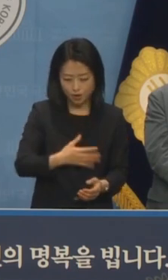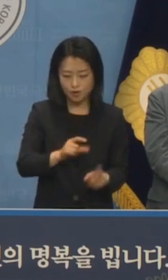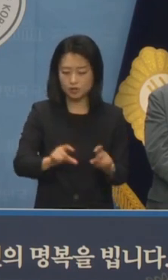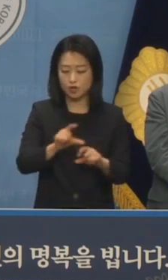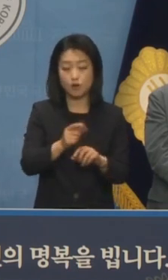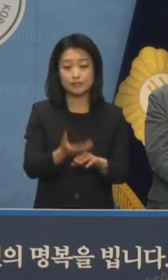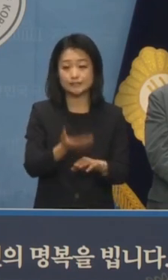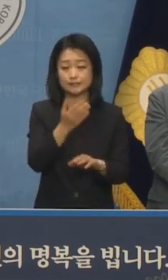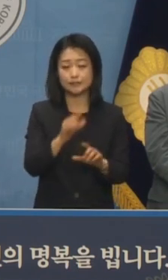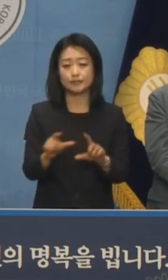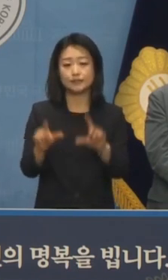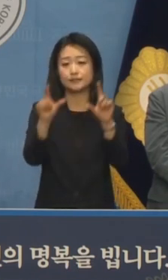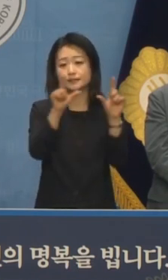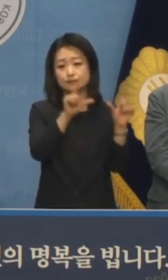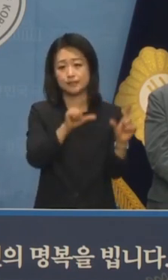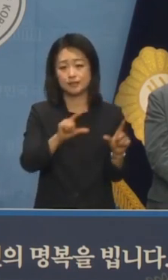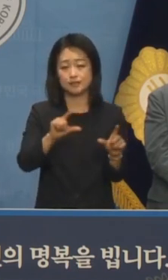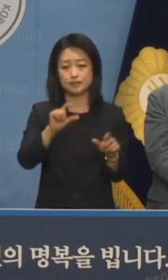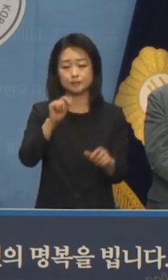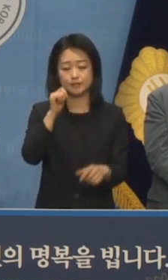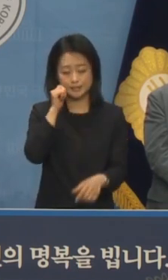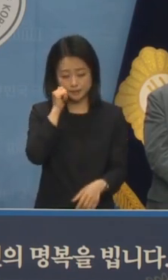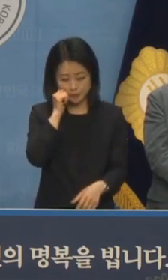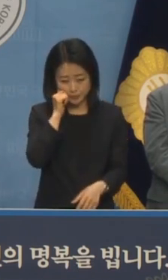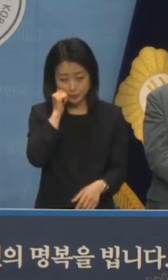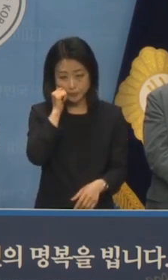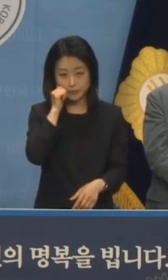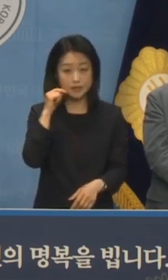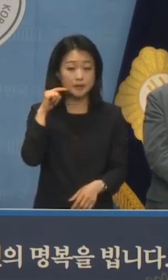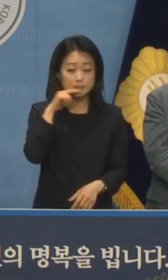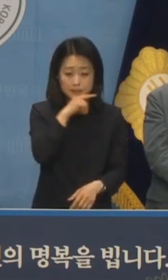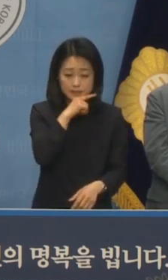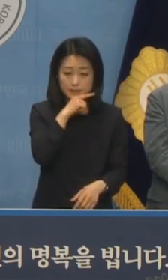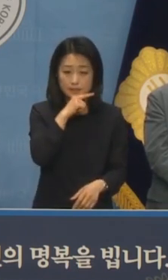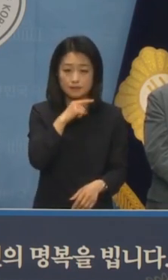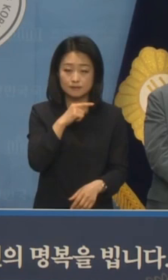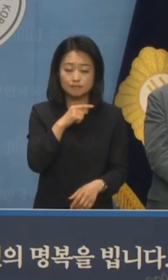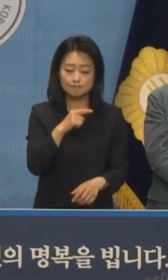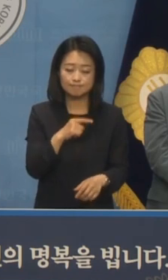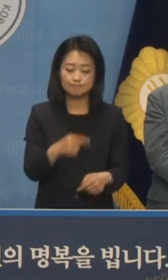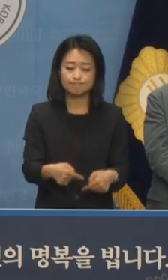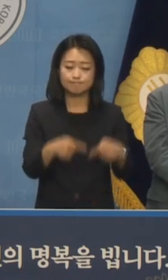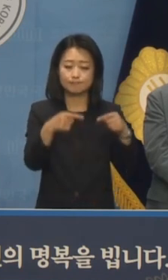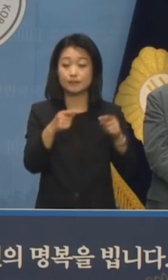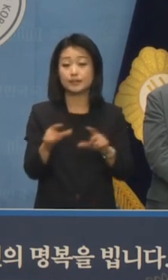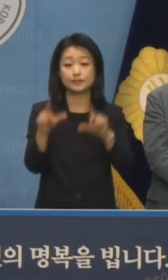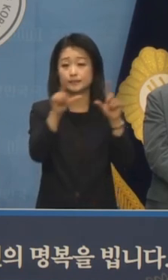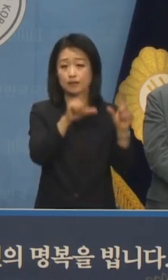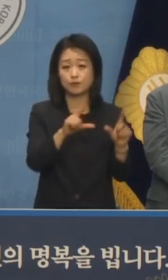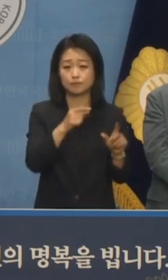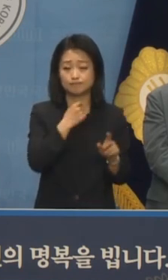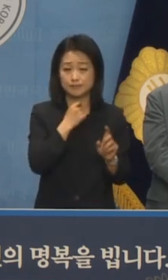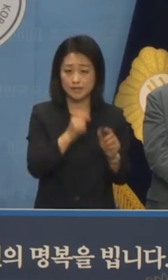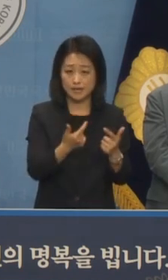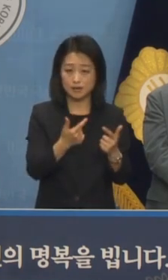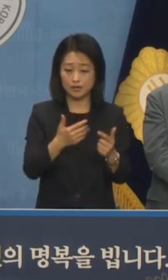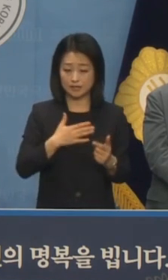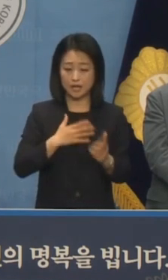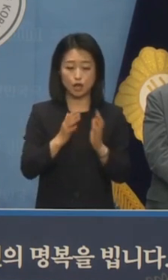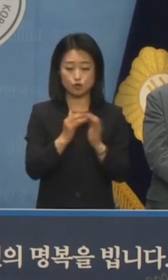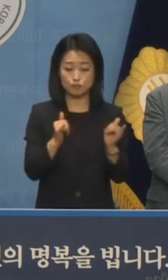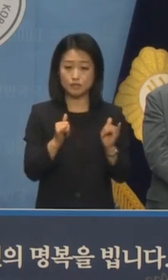이상 살 수가 없겠어요. 빚으로만 살아갈 자신이 없습니다. 저는 국민도